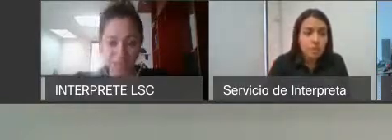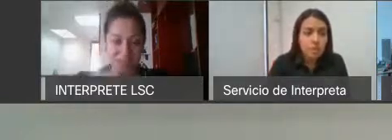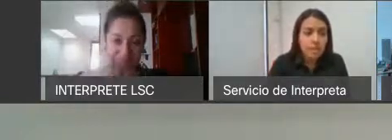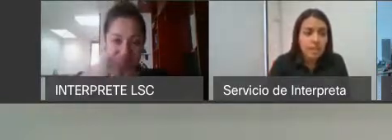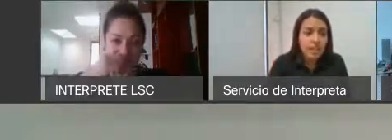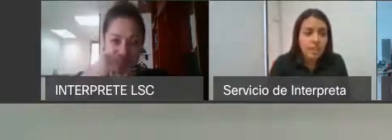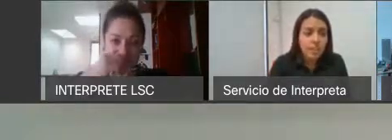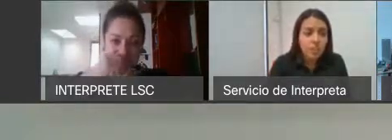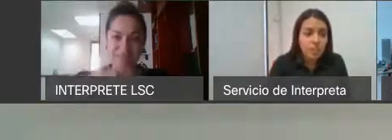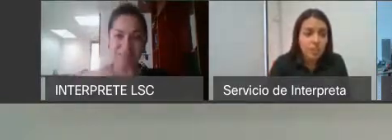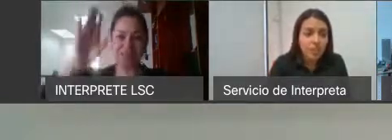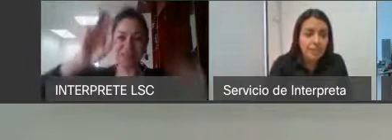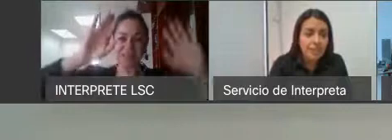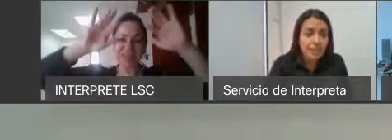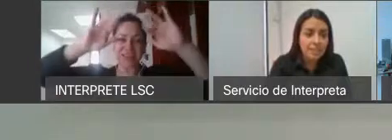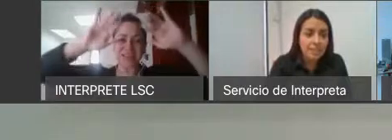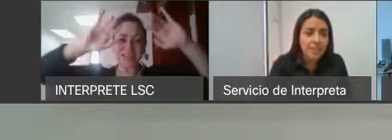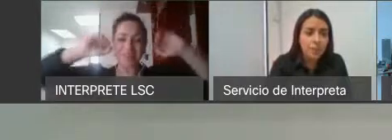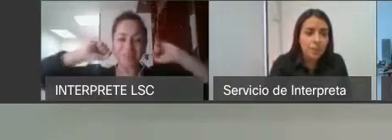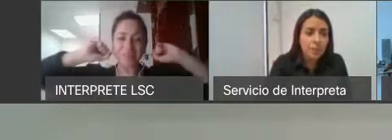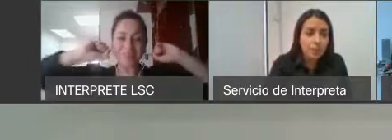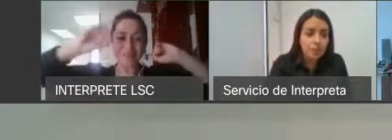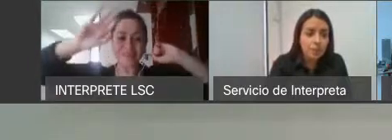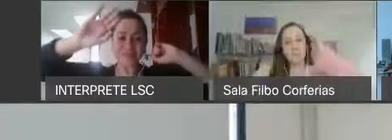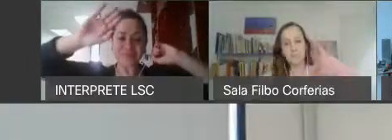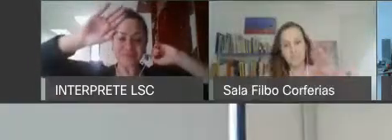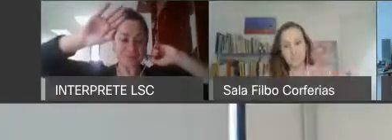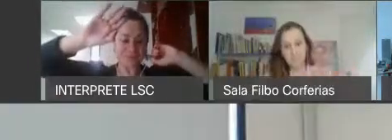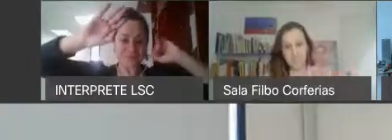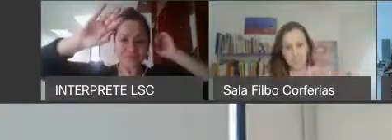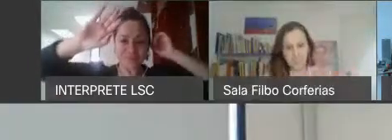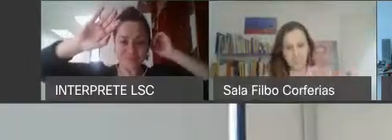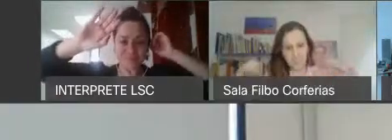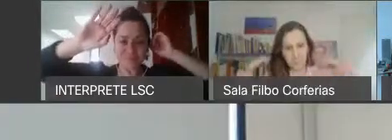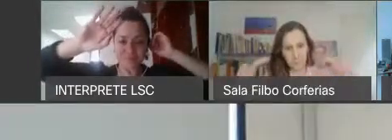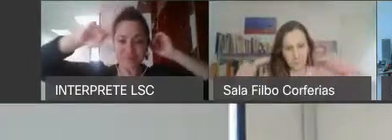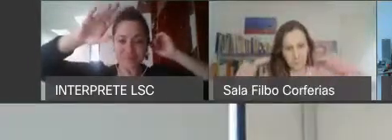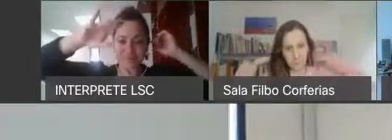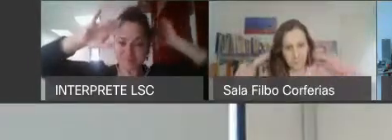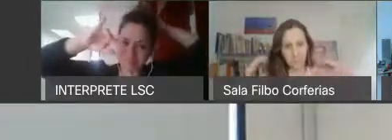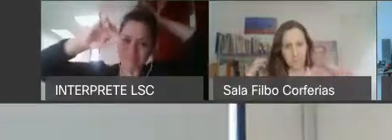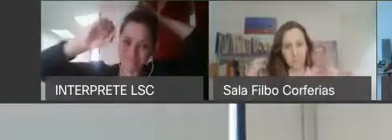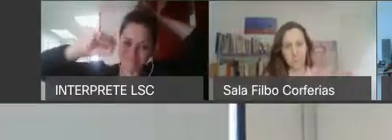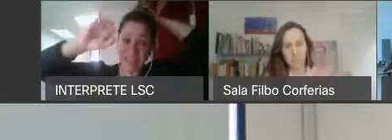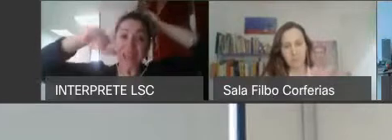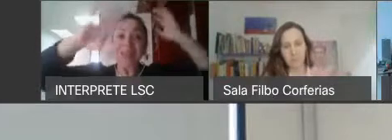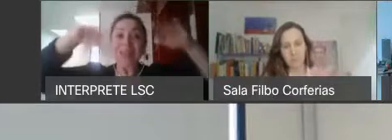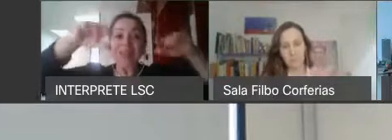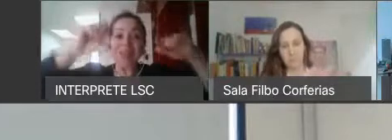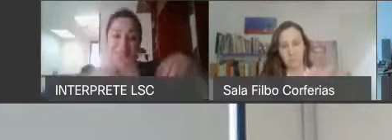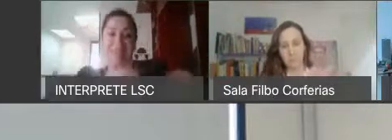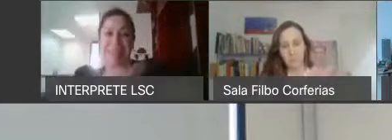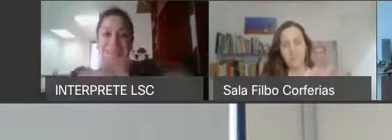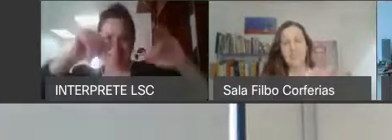Bueno, pues yo sí quería hacer como una sugerencia, dice Edith, porque pues las personas sordas se les dificulta el cuadro tan